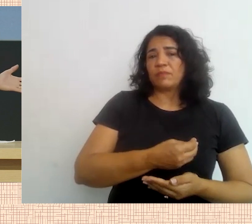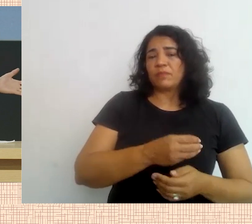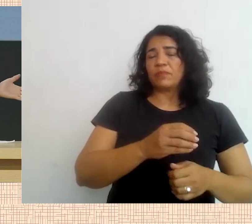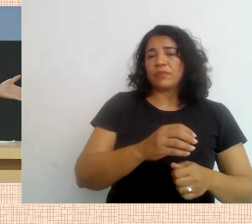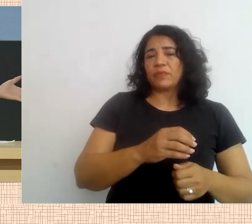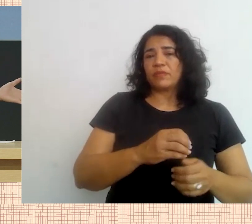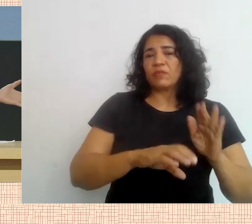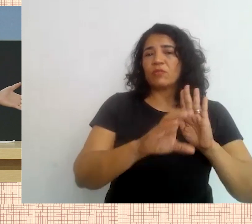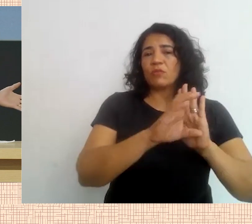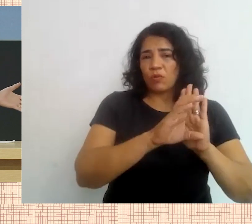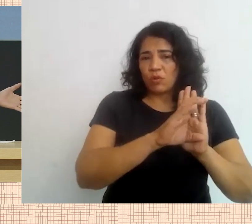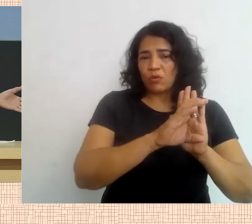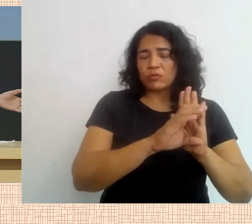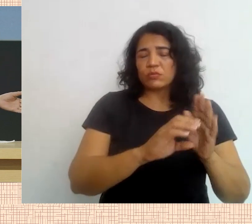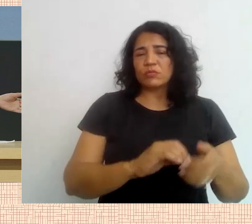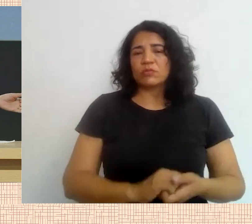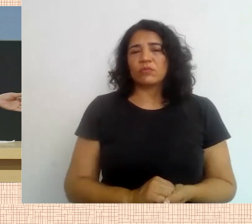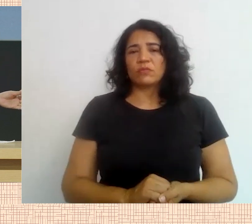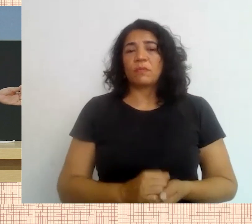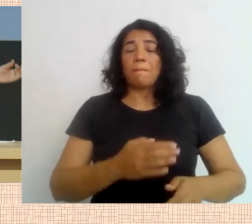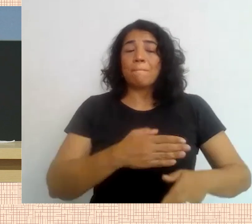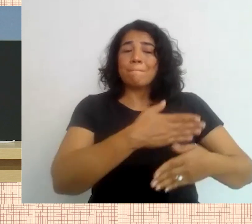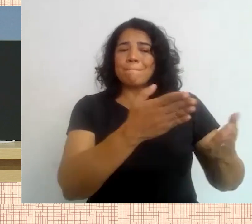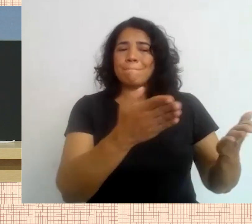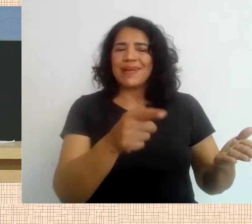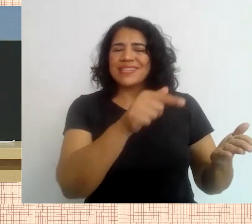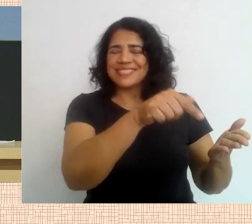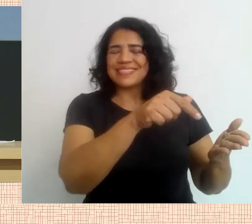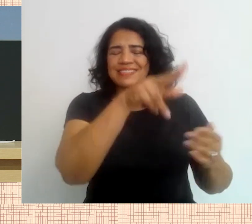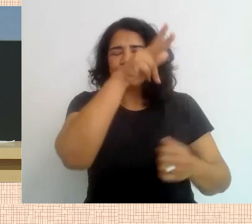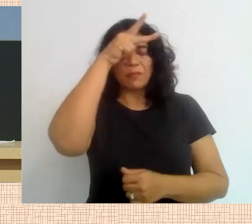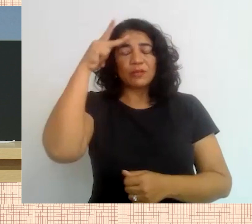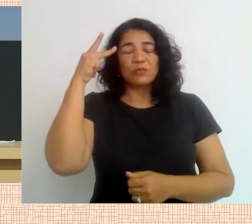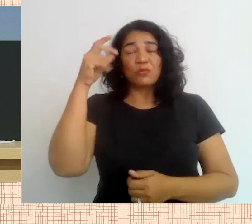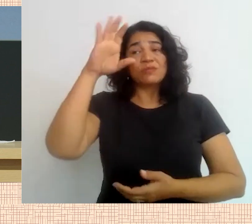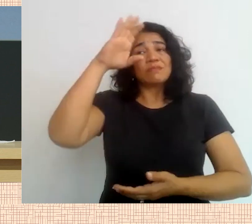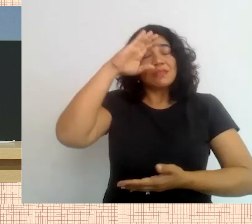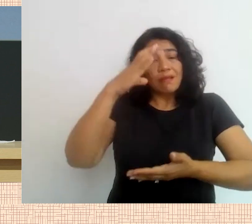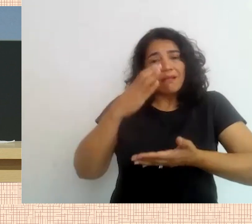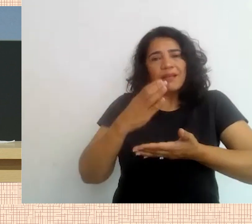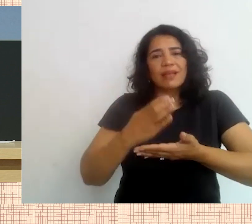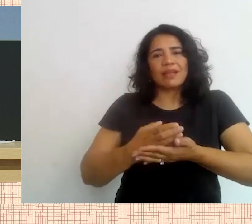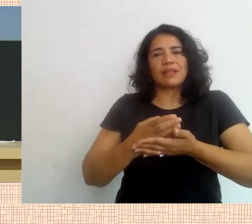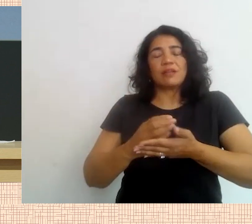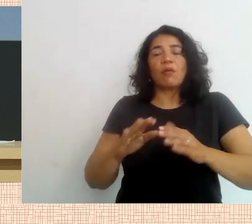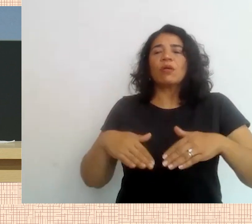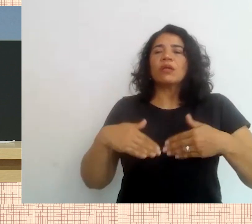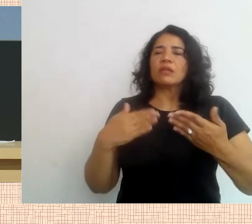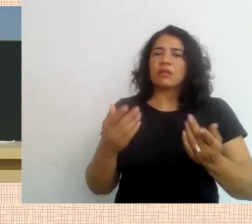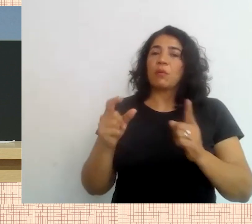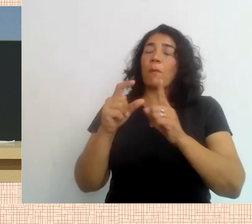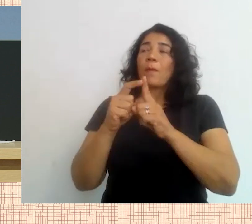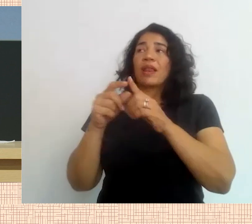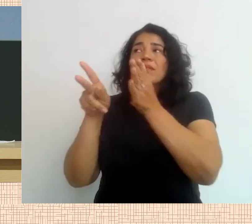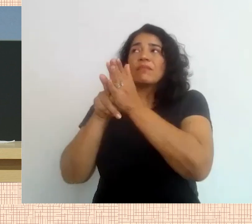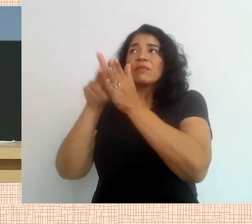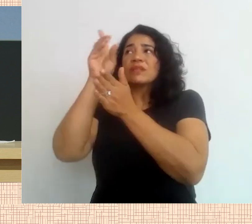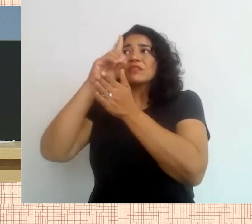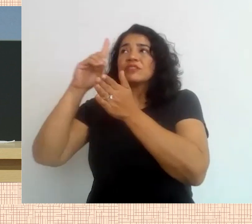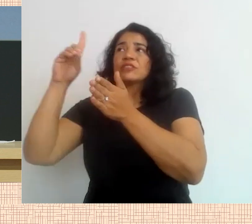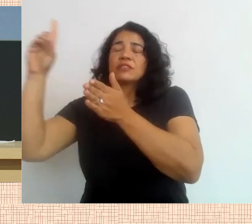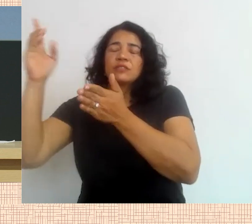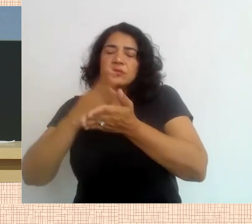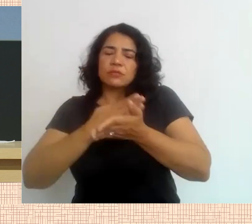assim que funciona hoje na igreja. Um apóstolo foi designado por Deus, enviado por Deus para esse trabalho.